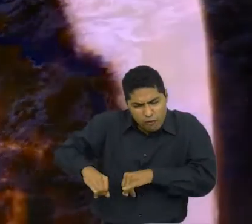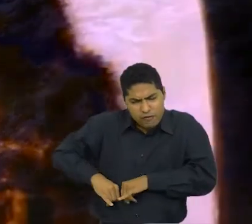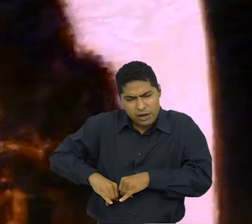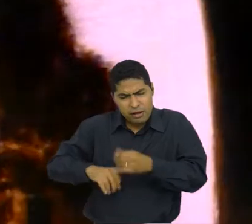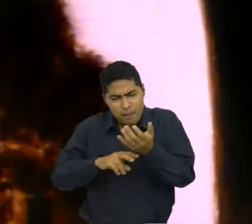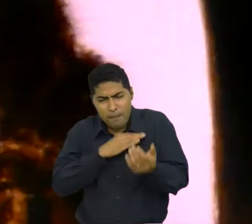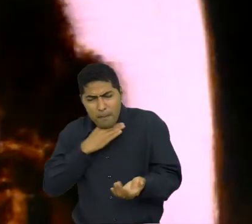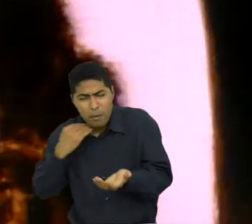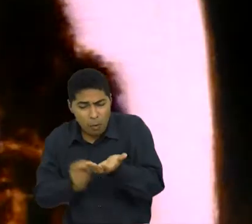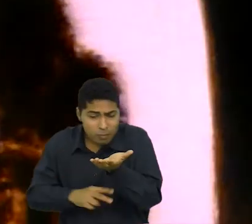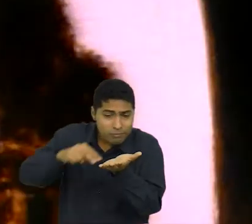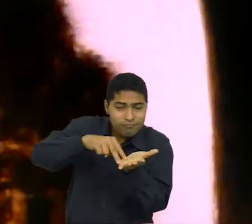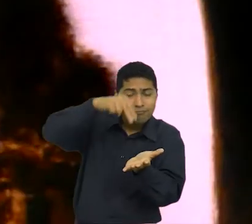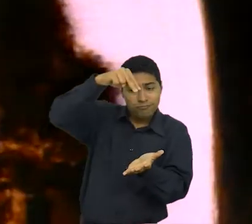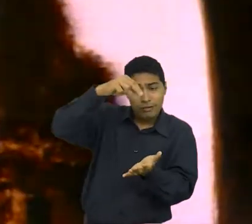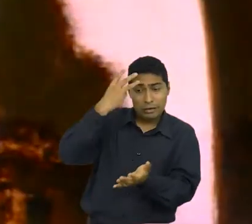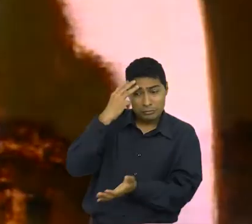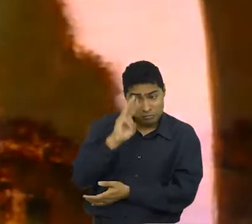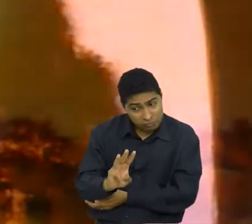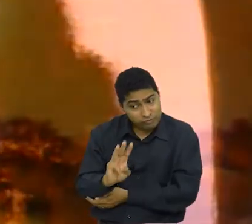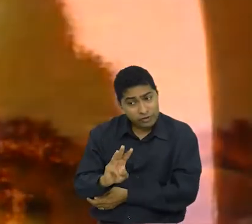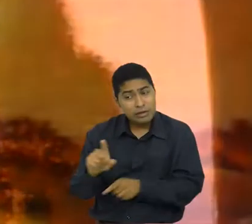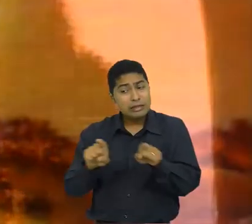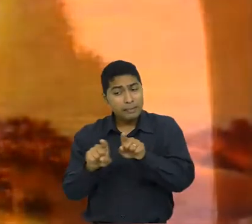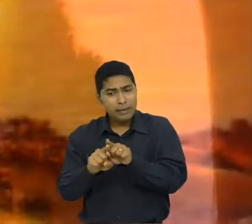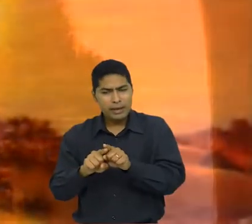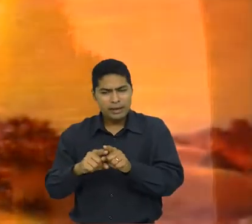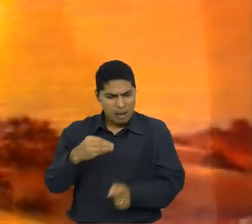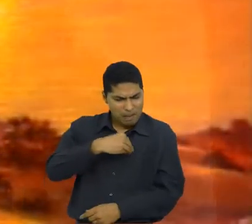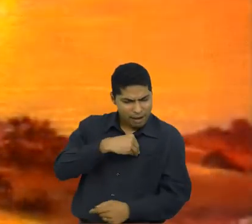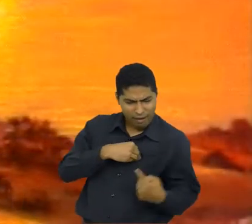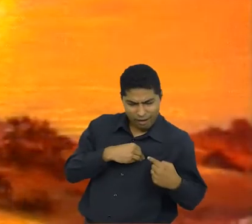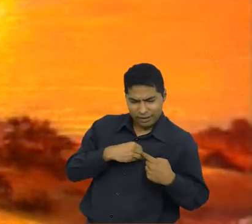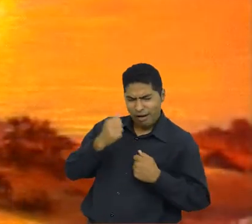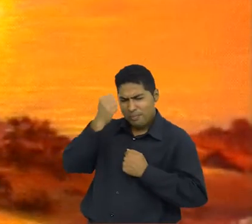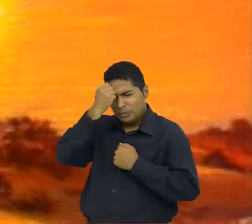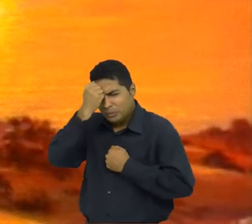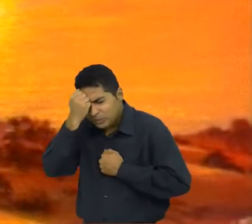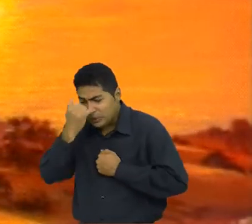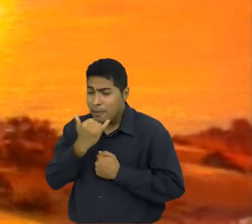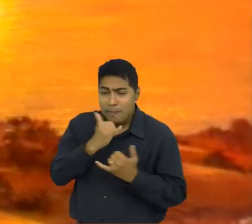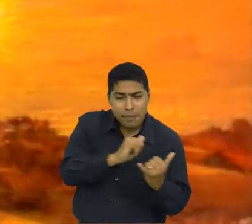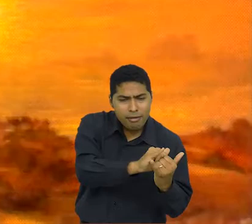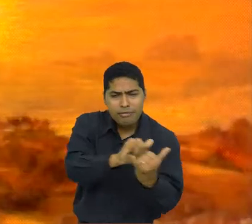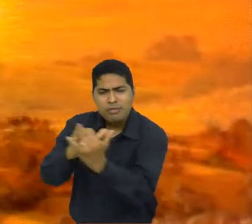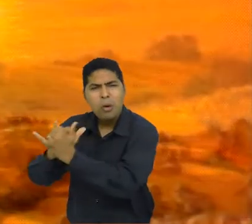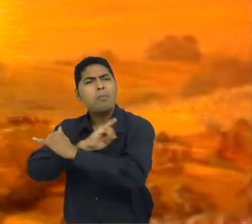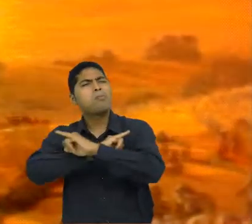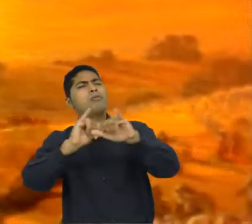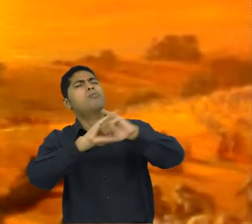que o arrependimento e o perdão dos pecados deveriam ser anunciados em nome dele pelo mundo inteiro. Vocês testemunharam todas